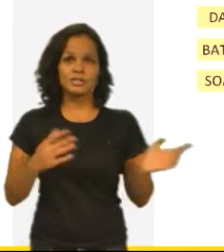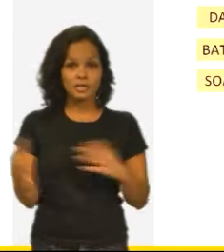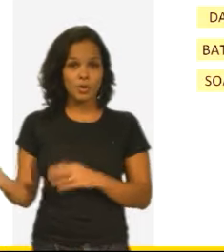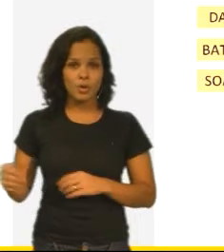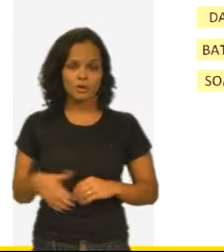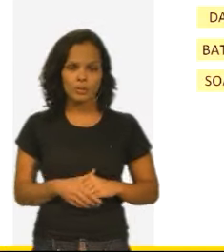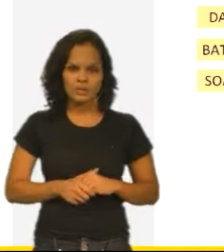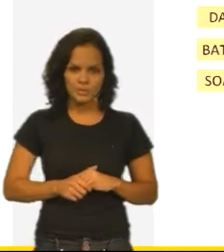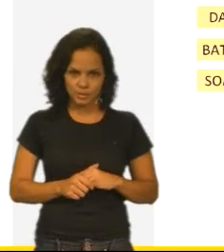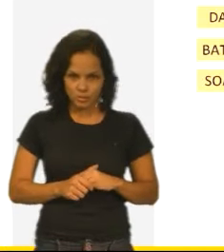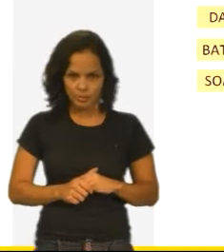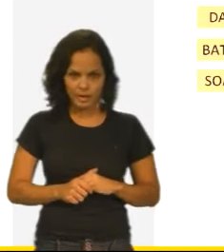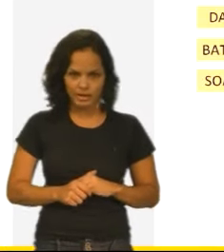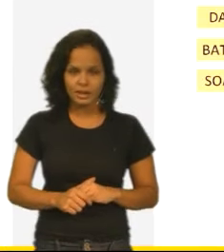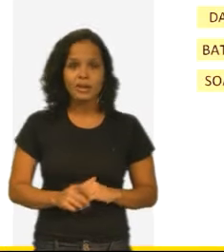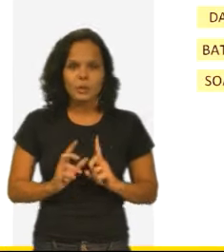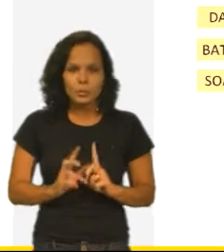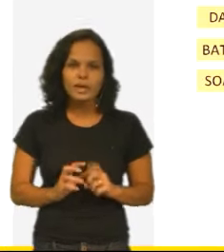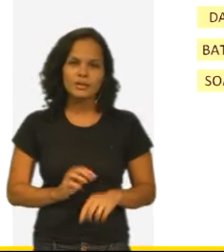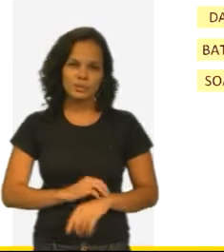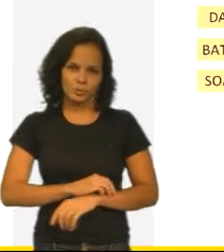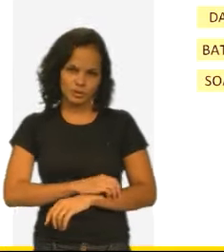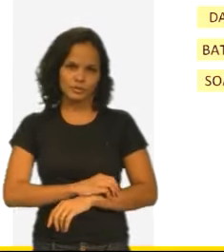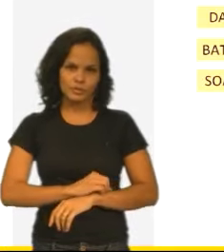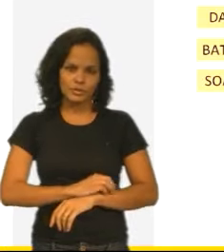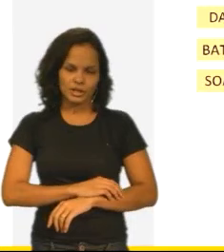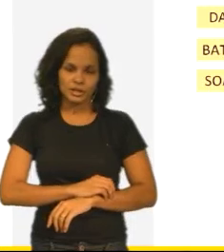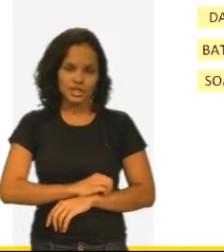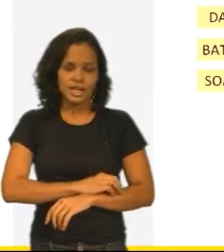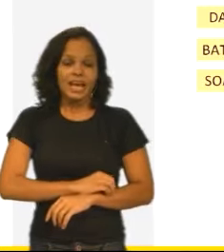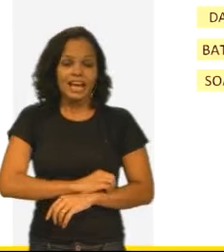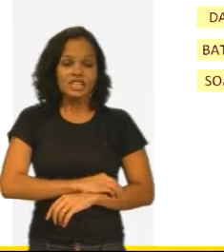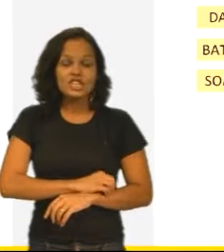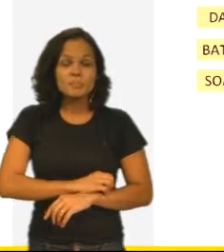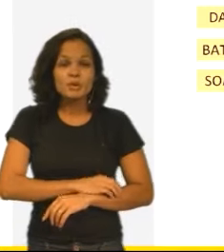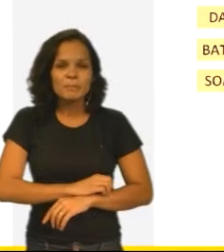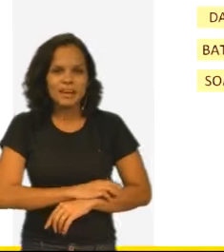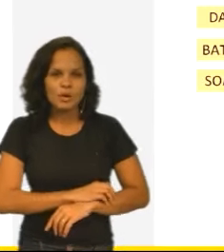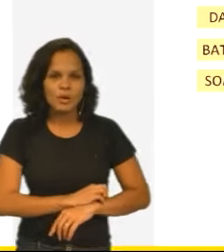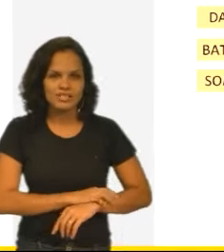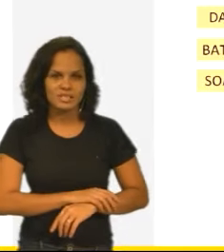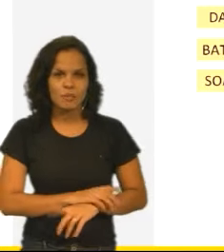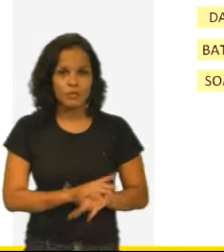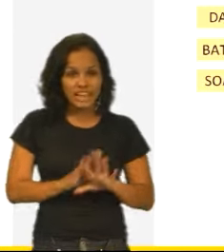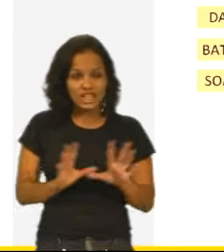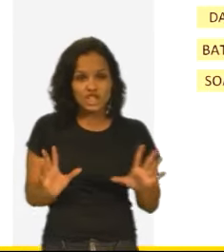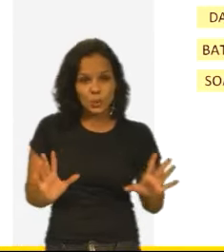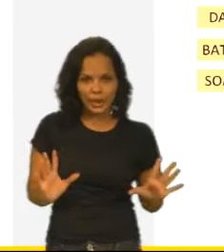eles concordam com a expressão numérica. Cuidado com isso, viu, gente? A gente, por hipercorreção, vontade de não